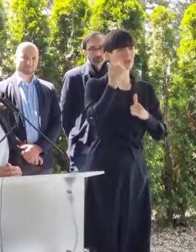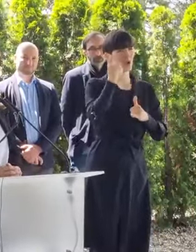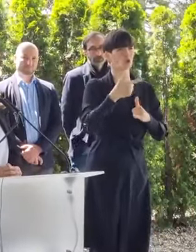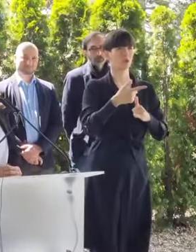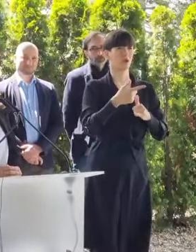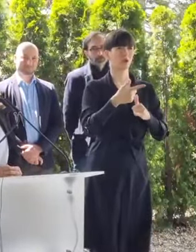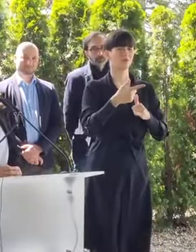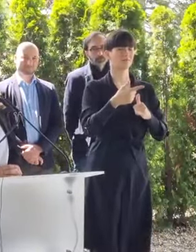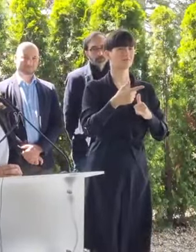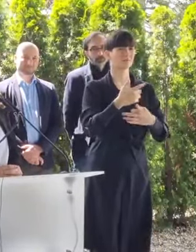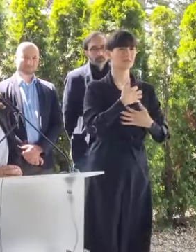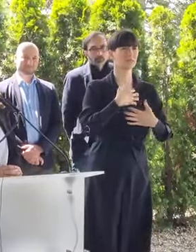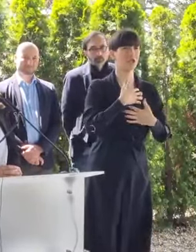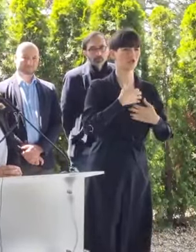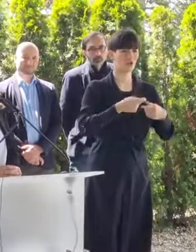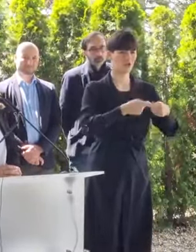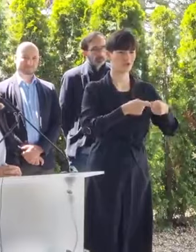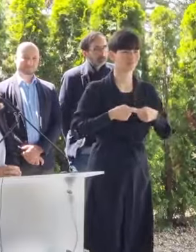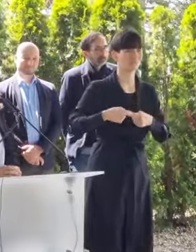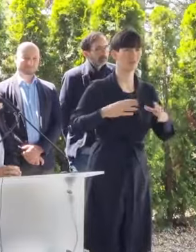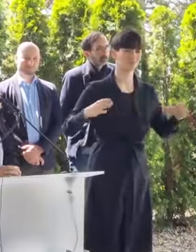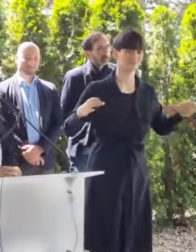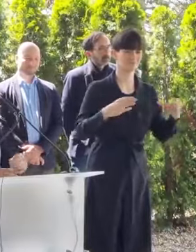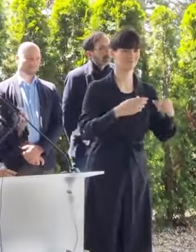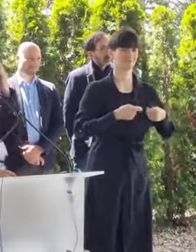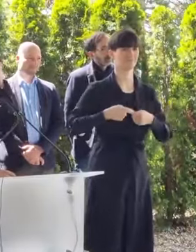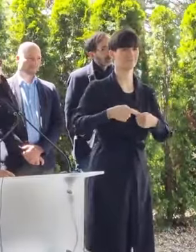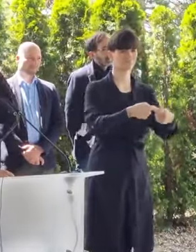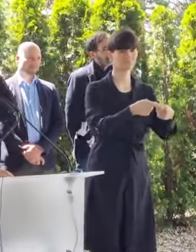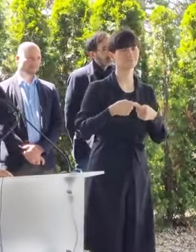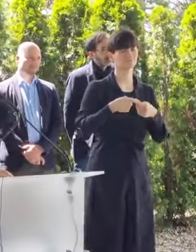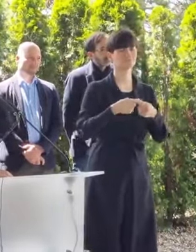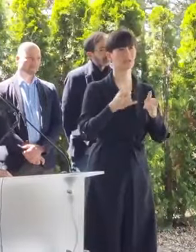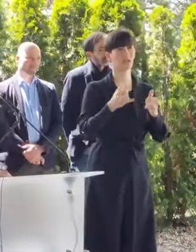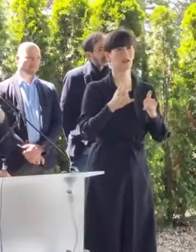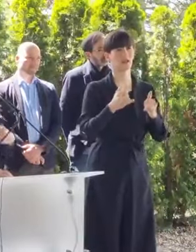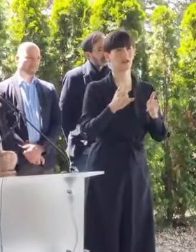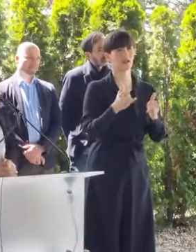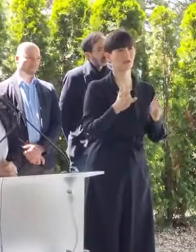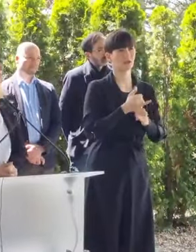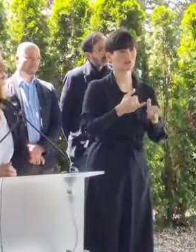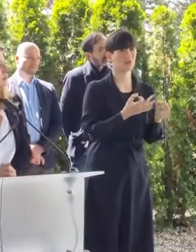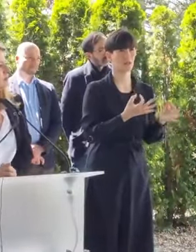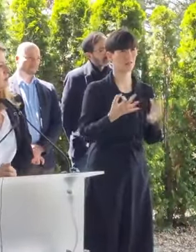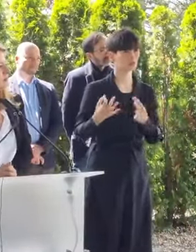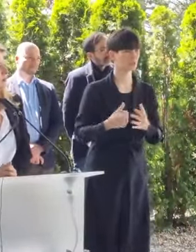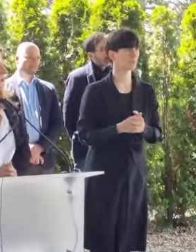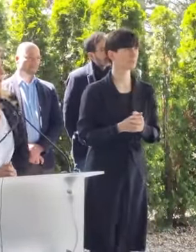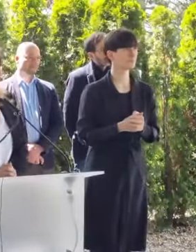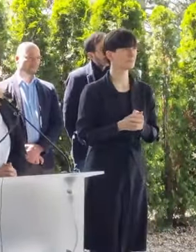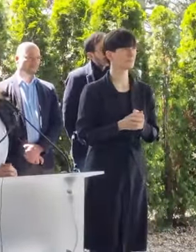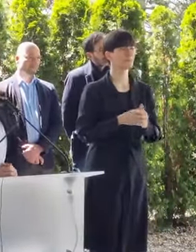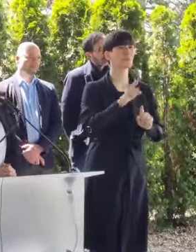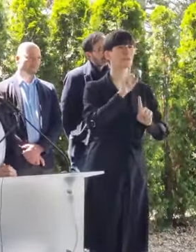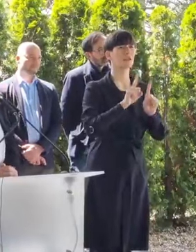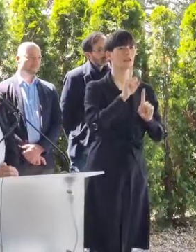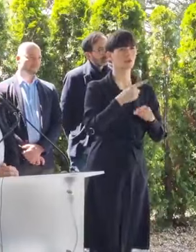v tomto bolo zasa pekné, silné a pozitívne. Niekoľko týždňov sa hovorí vlastne o ukrajinskej